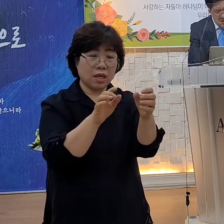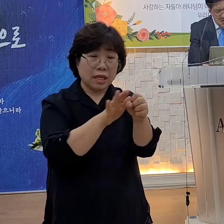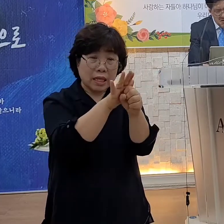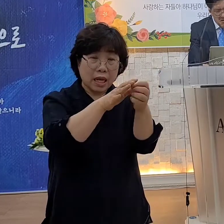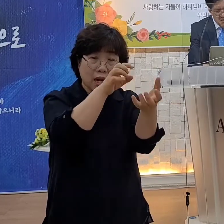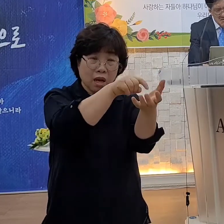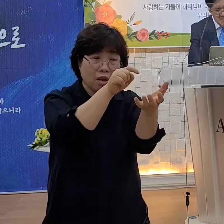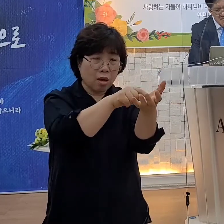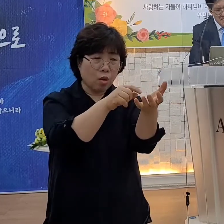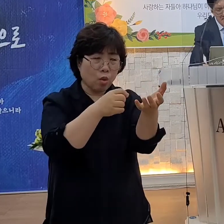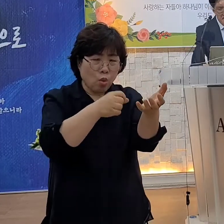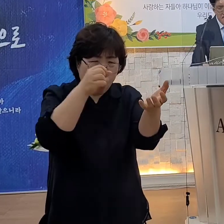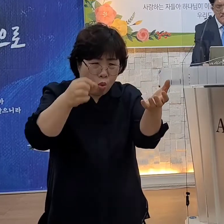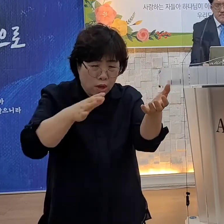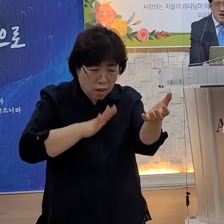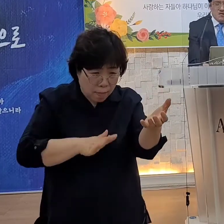견딘다.